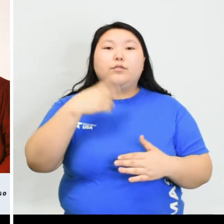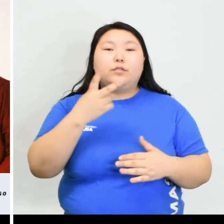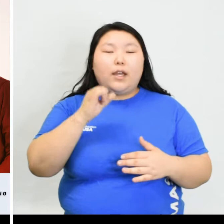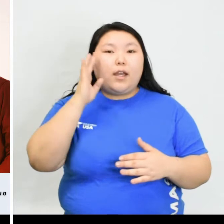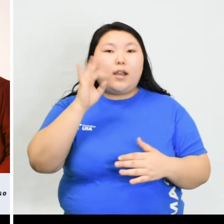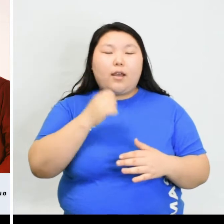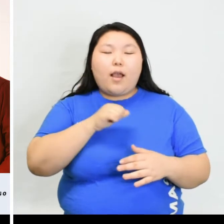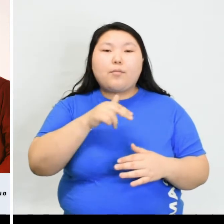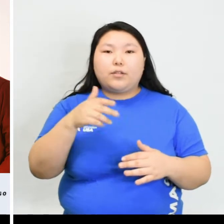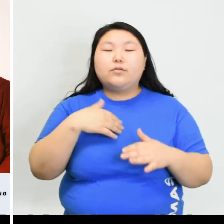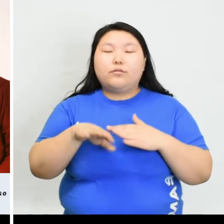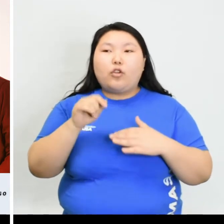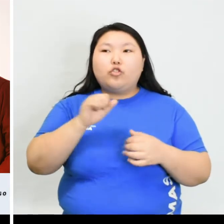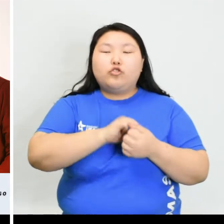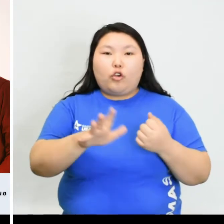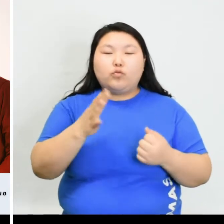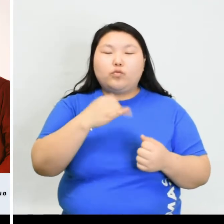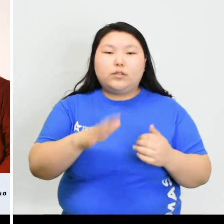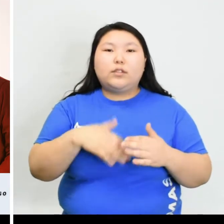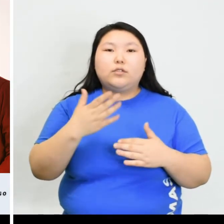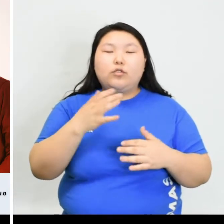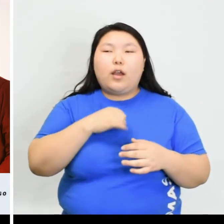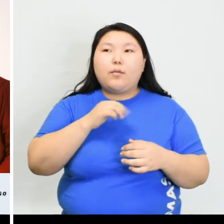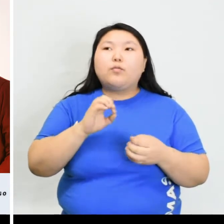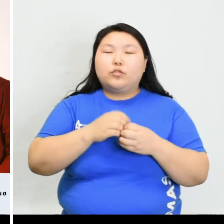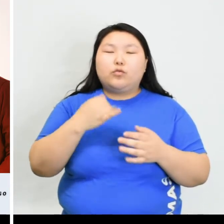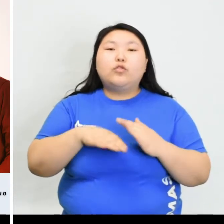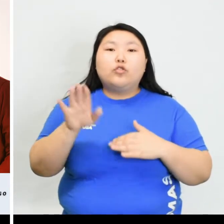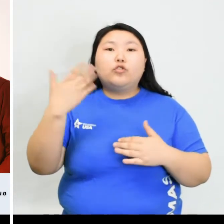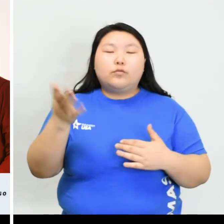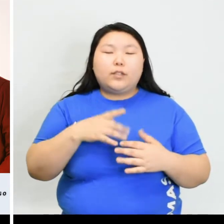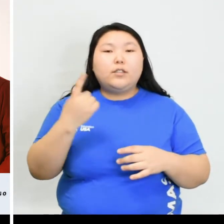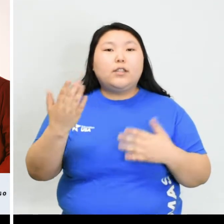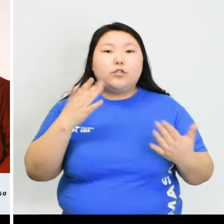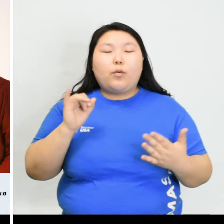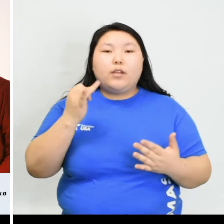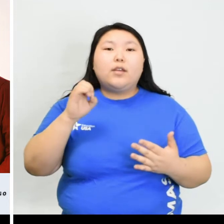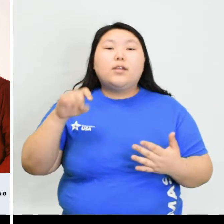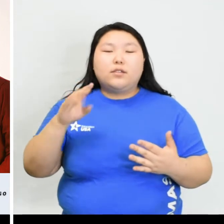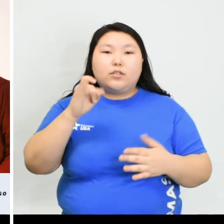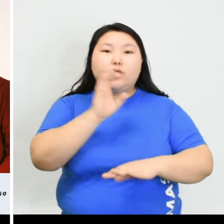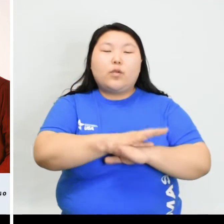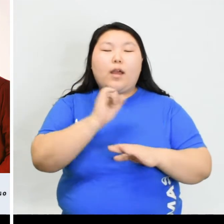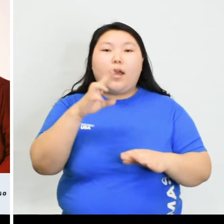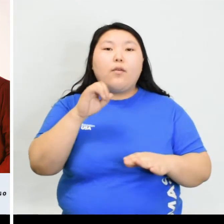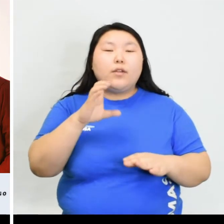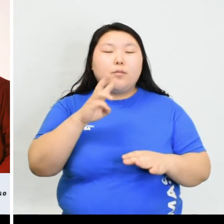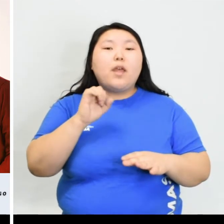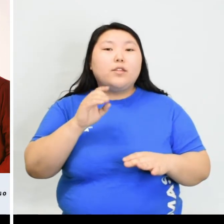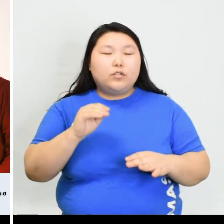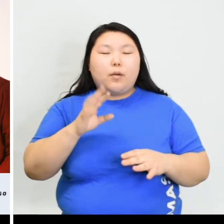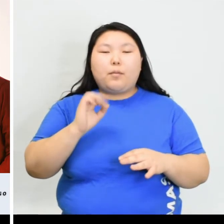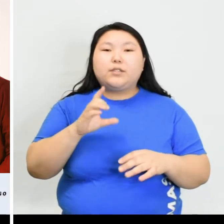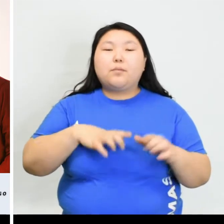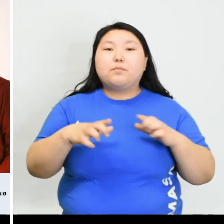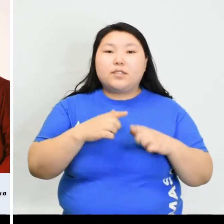хоёр програм аппликейшн өгсөн. Одоо шууд төсөөл шууд дахиад шууд аппликейшн бичих гэсэн байхгүй юу? Тэгээ нэг нь болохоор Yale University-ийн Advanced Management